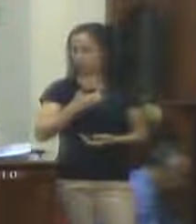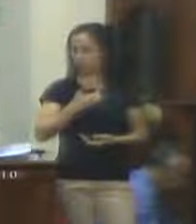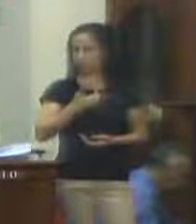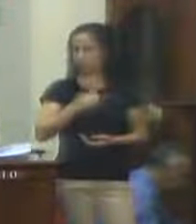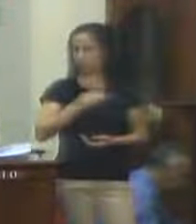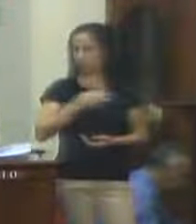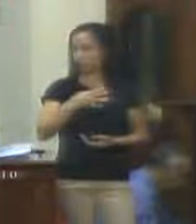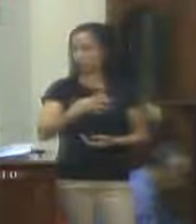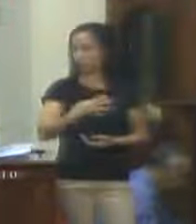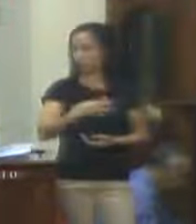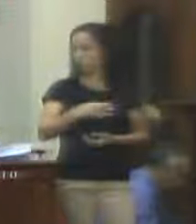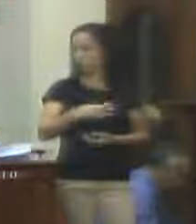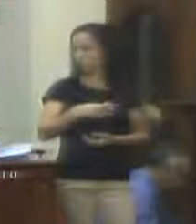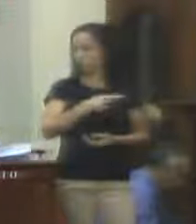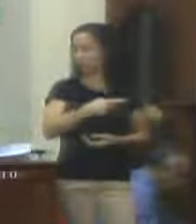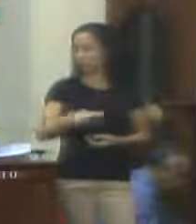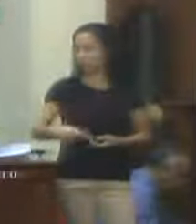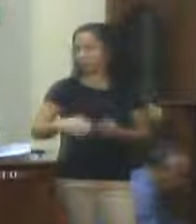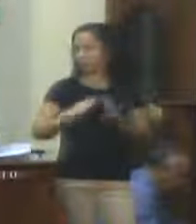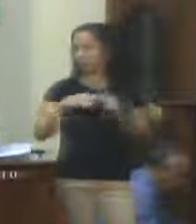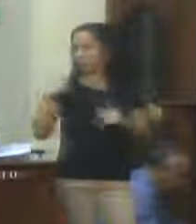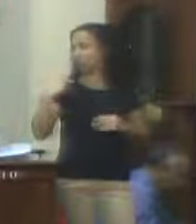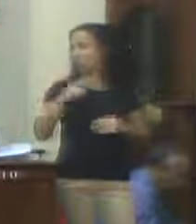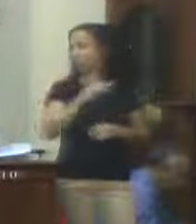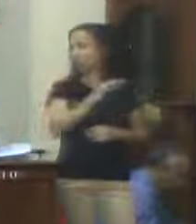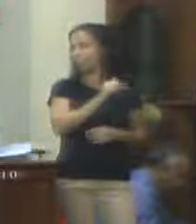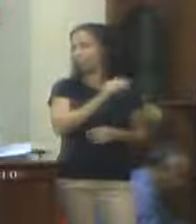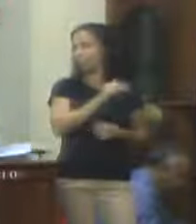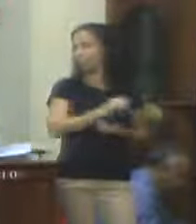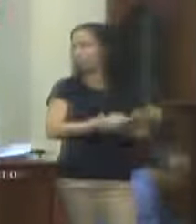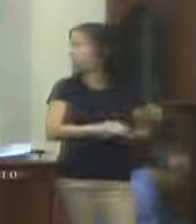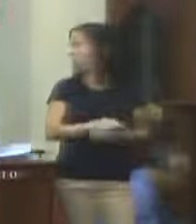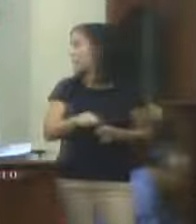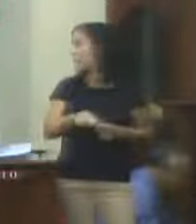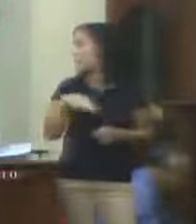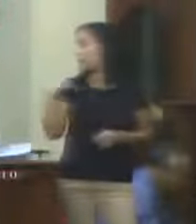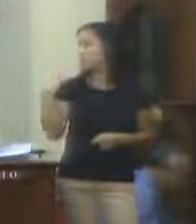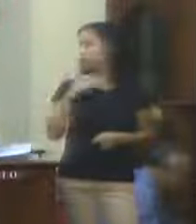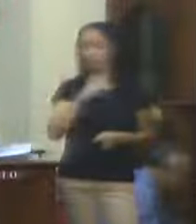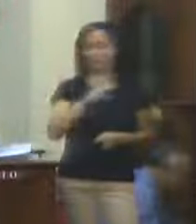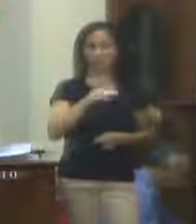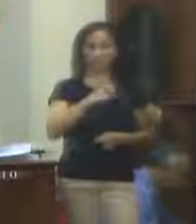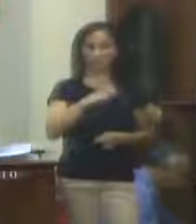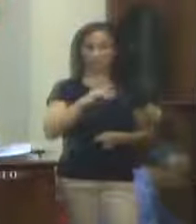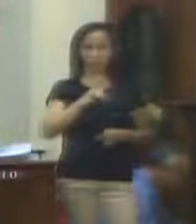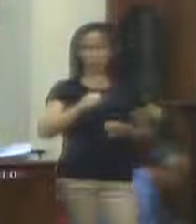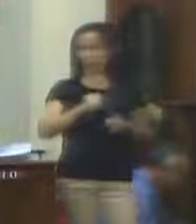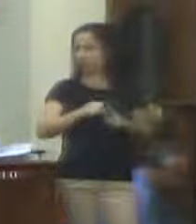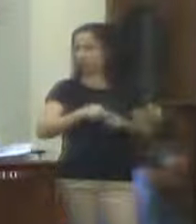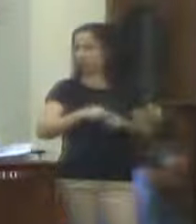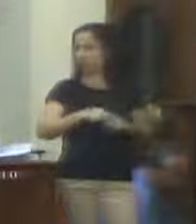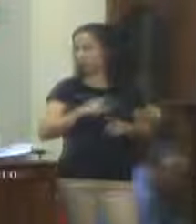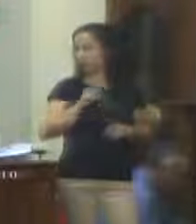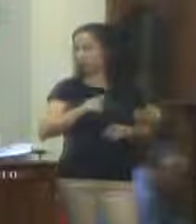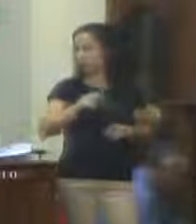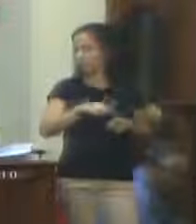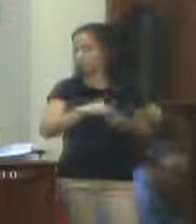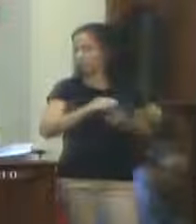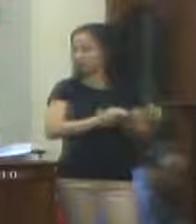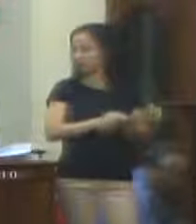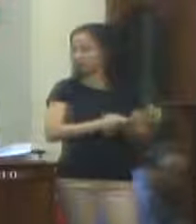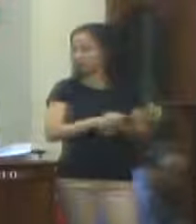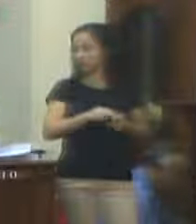104, ao presidente da Câmara, vereador Fábio Antônio Pires Jorge, a vereadora Michele Vieira Cabral da Silva, no uso de suas atribuições na